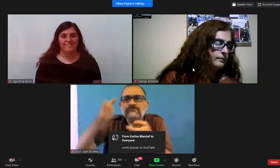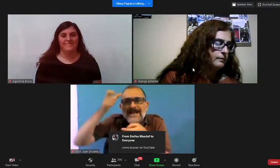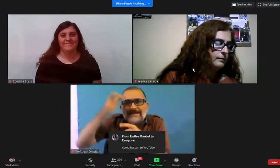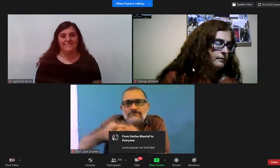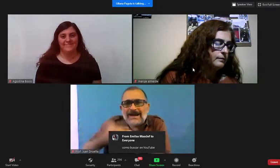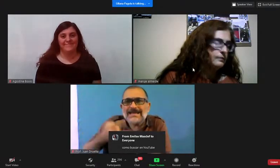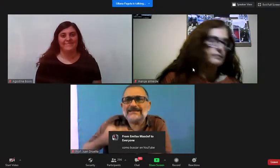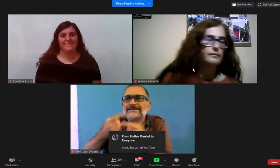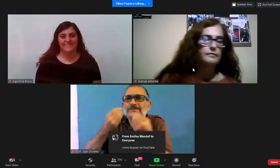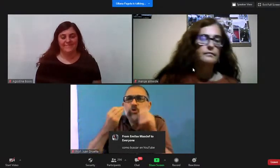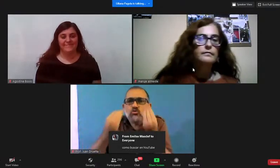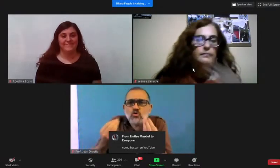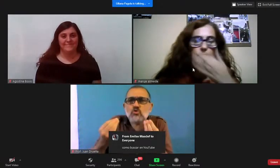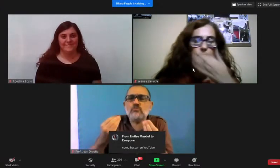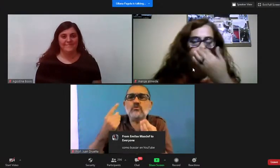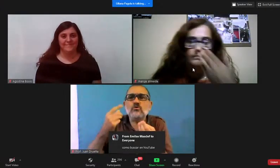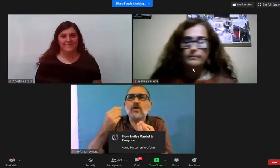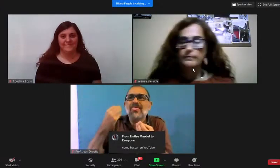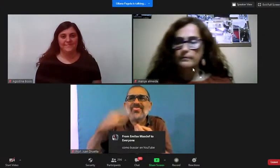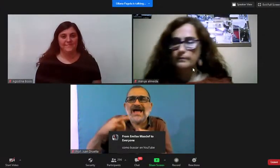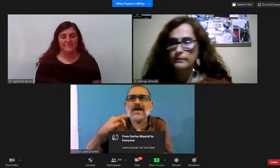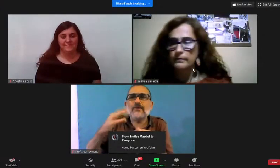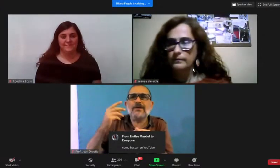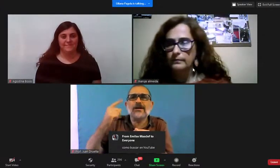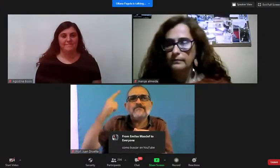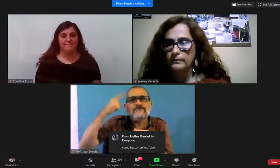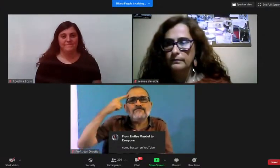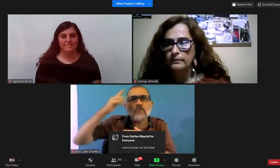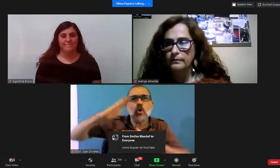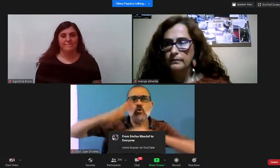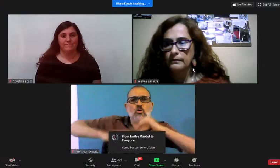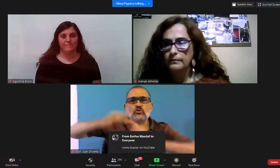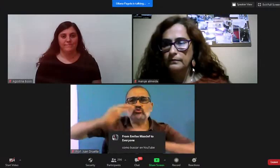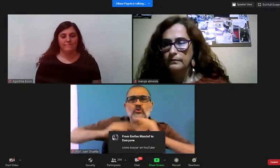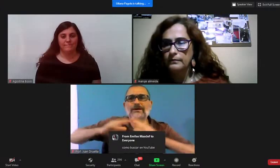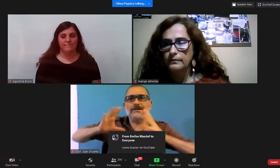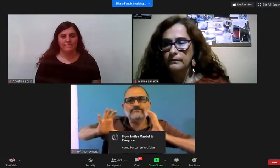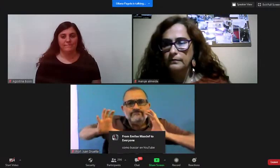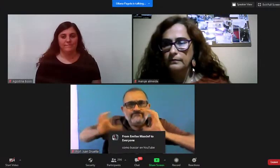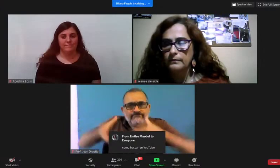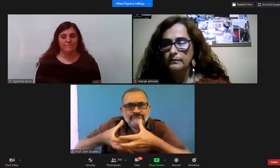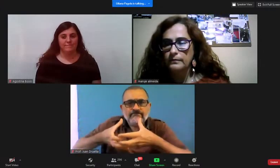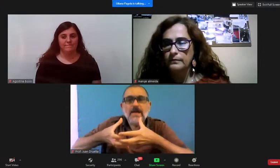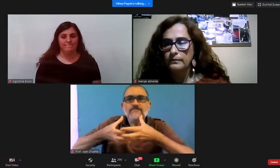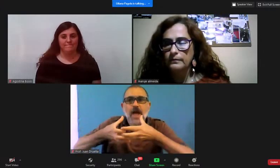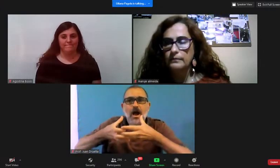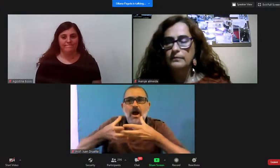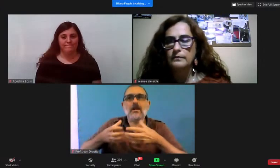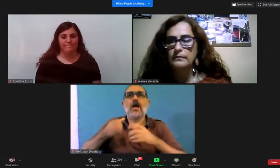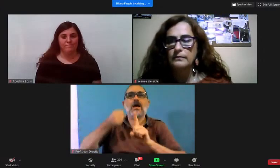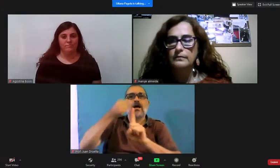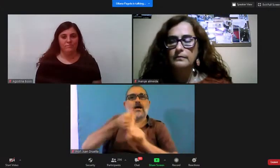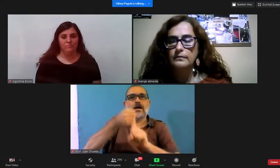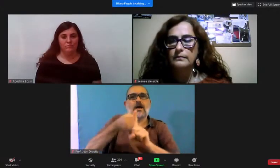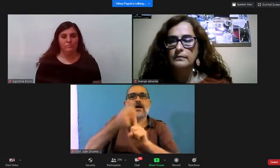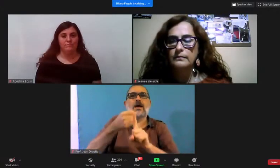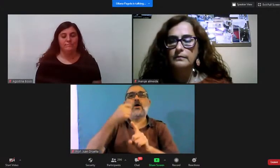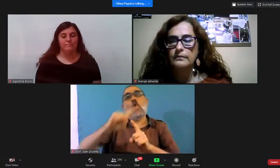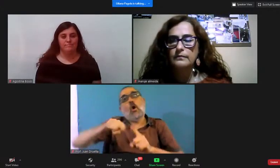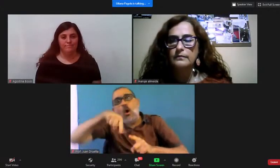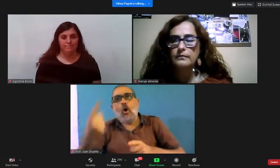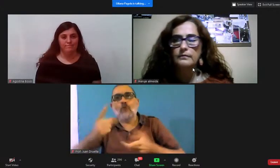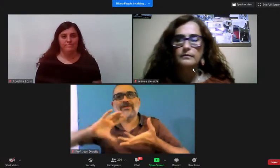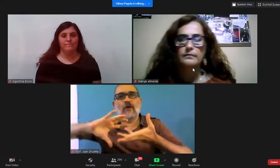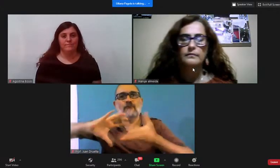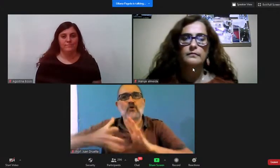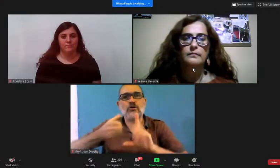el conocer otras personas sordas, el tener experiencias en conjunto, el poder compartir, el poder